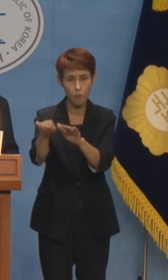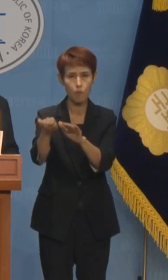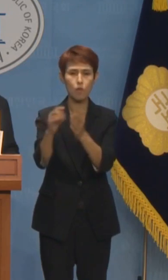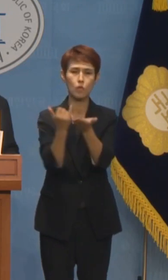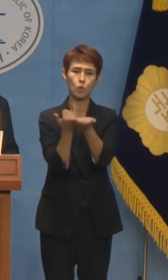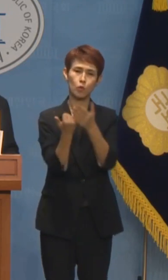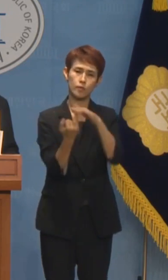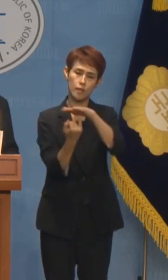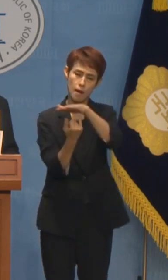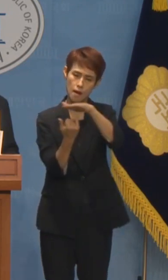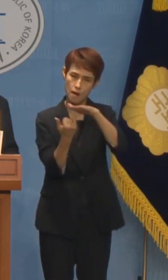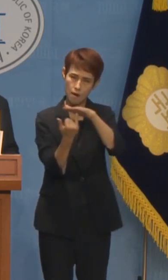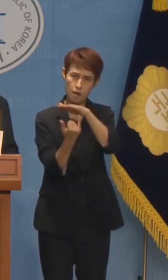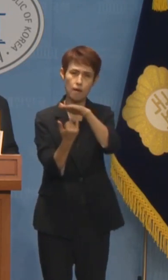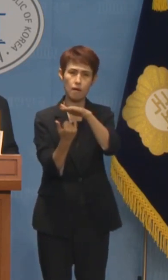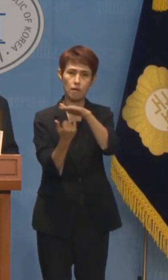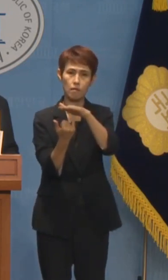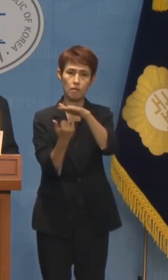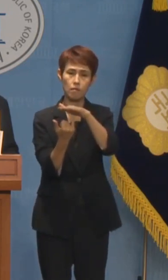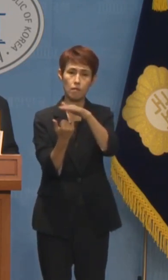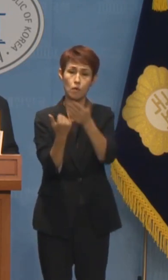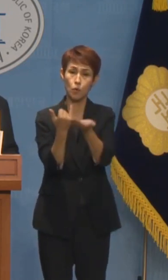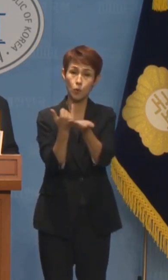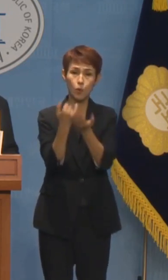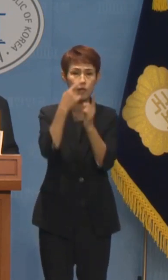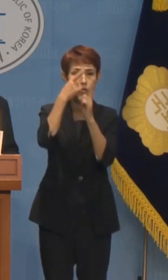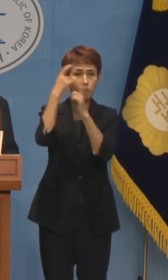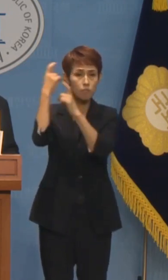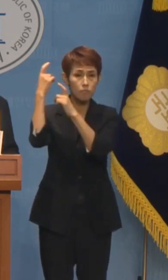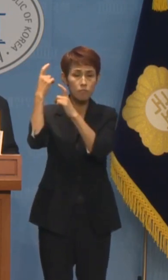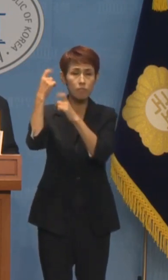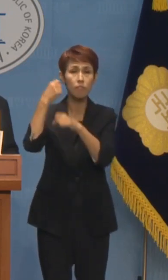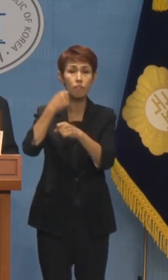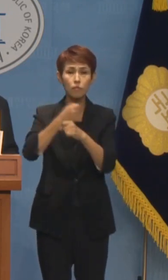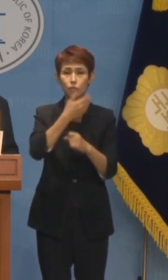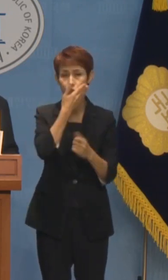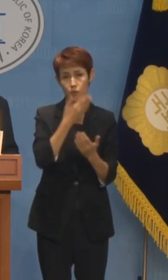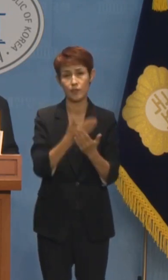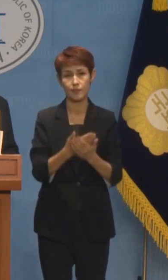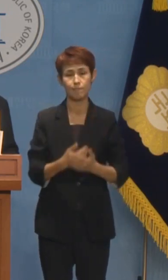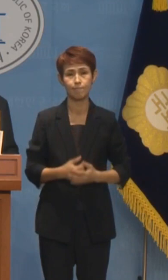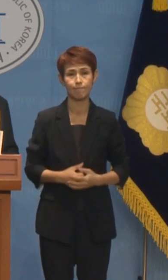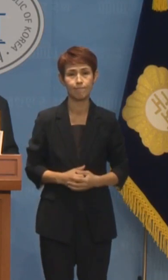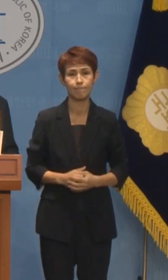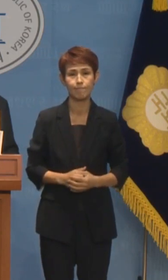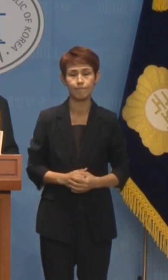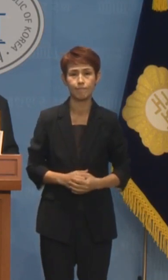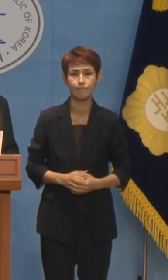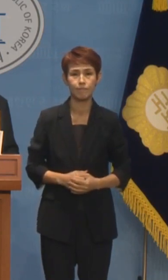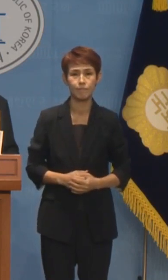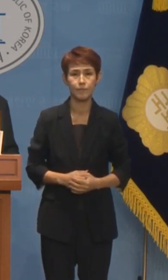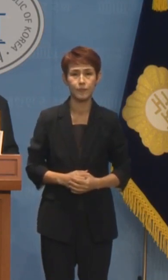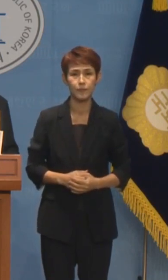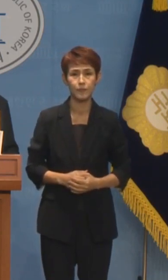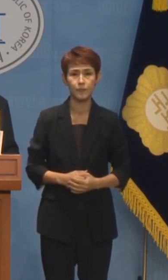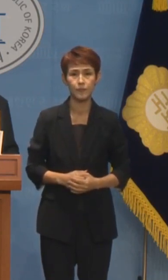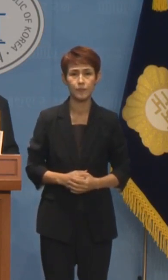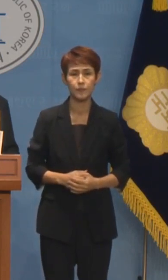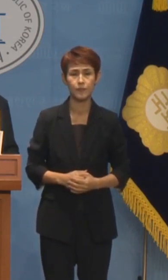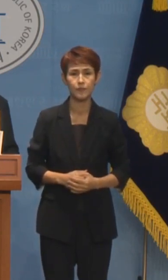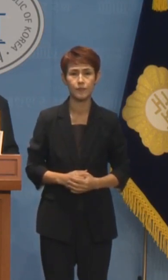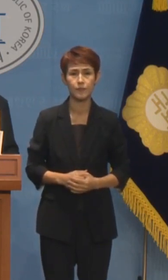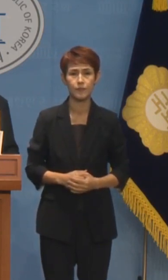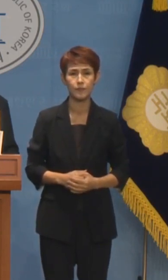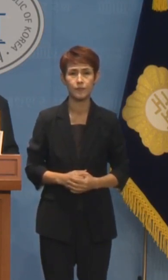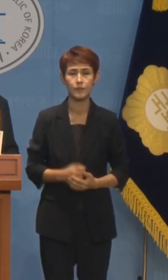사랑하게 만들고 독도를 기념하게 만드는 것이 중요하다고 생각합니다 현재